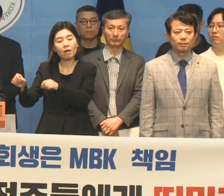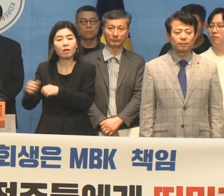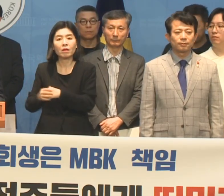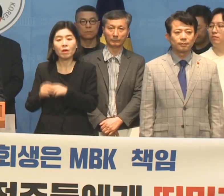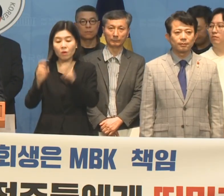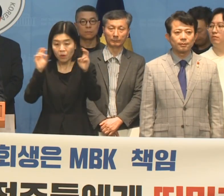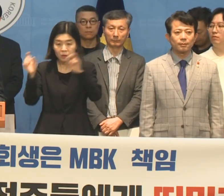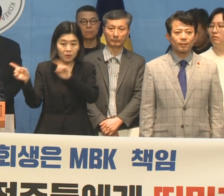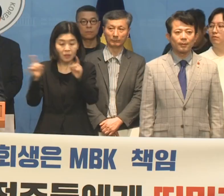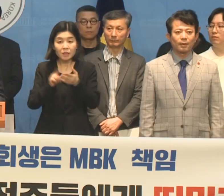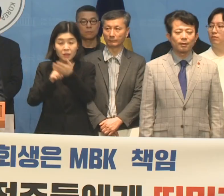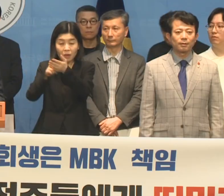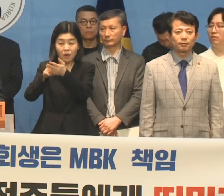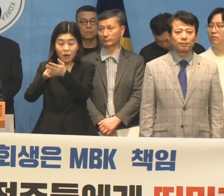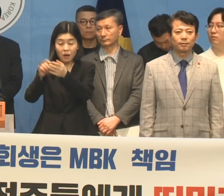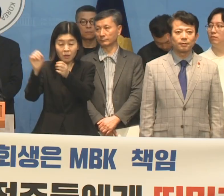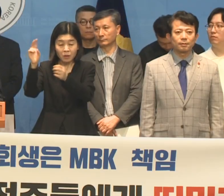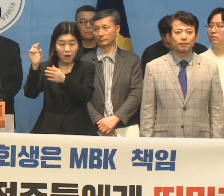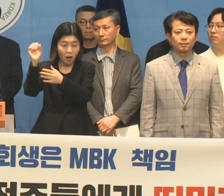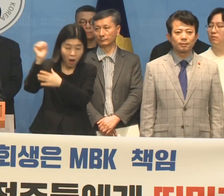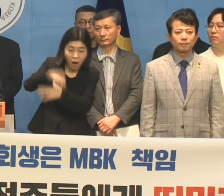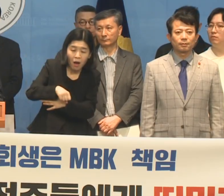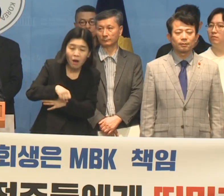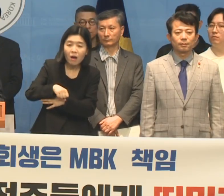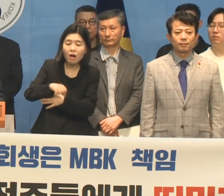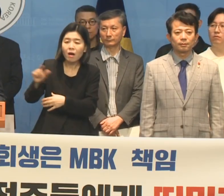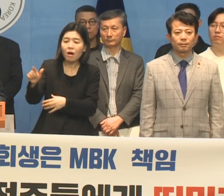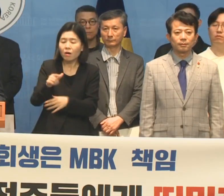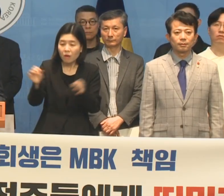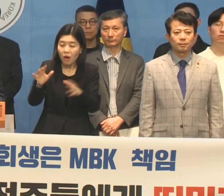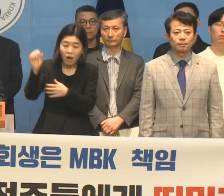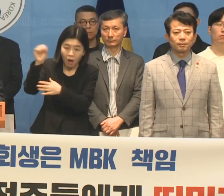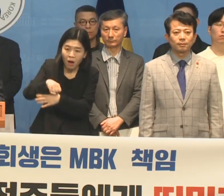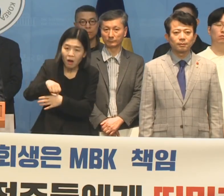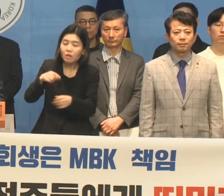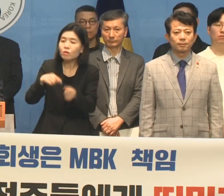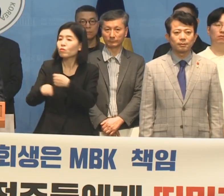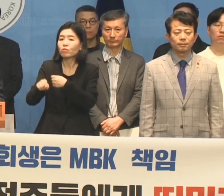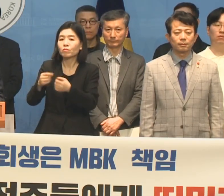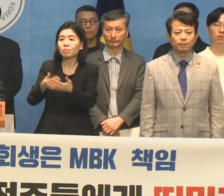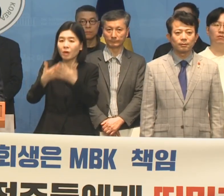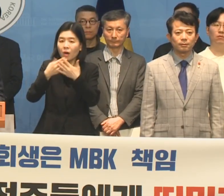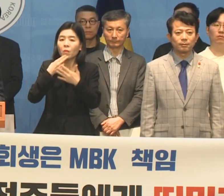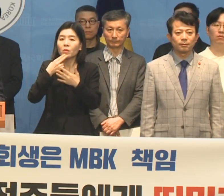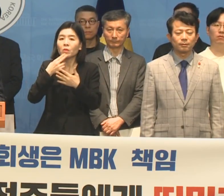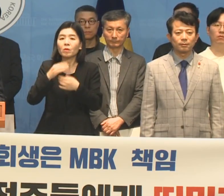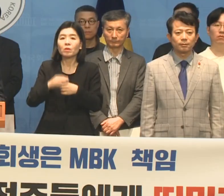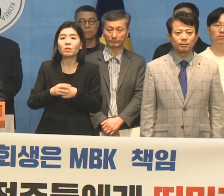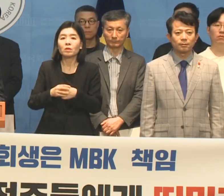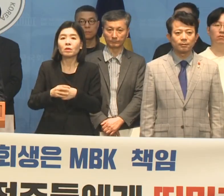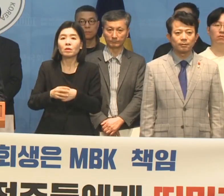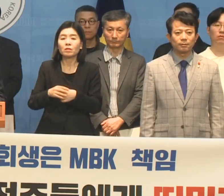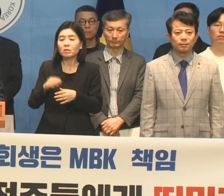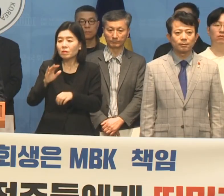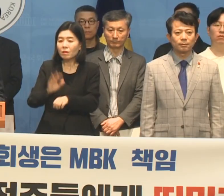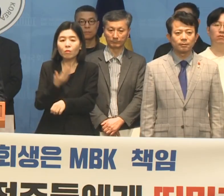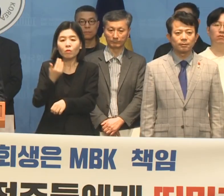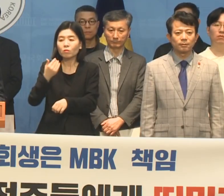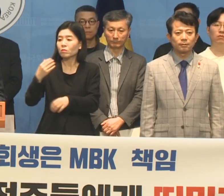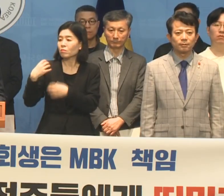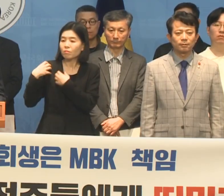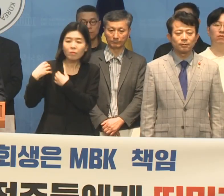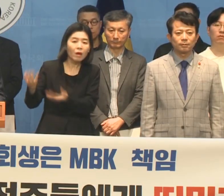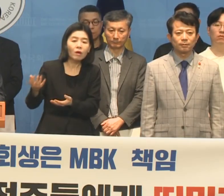하루 만에 승인된 이유조차 밝혀지지 않았습니다. 회생이라는 이름 뒤에 숨은 무책임 누가 감당해야